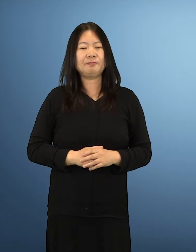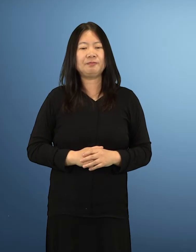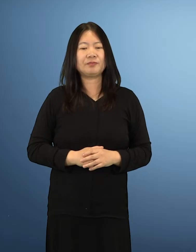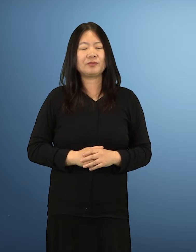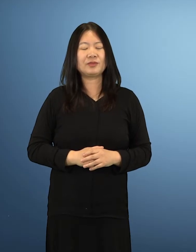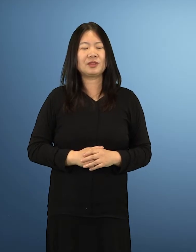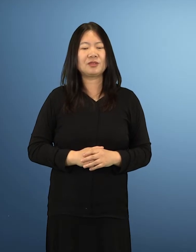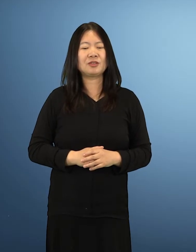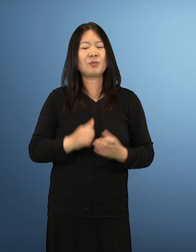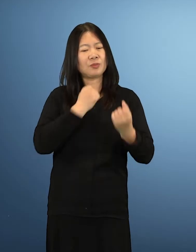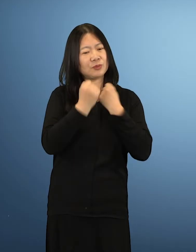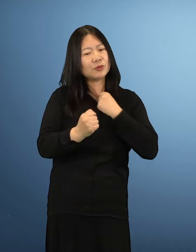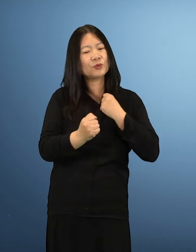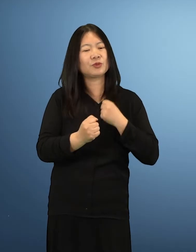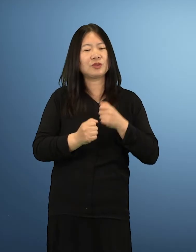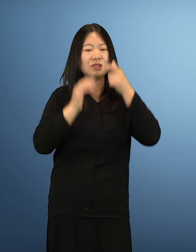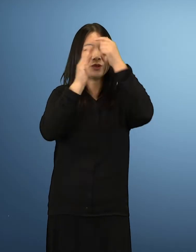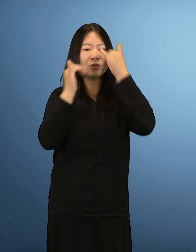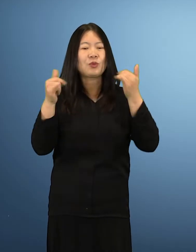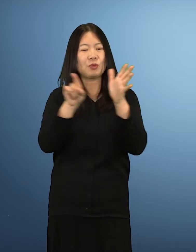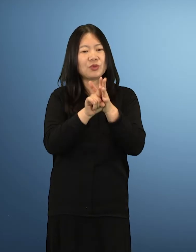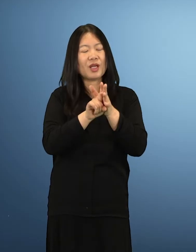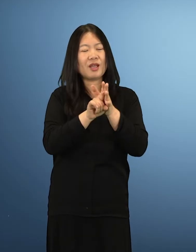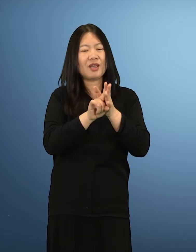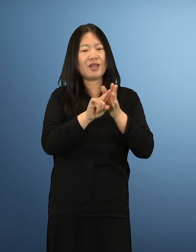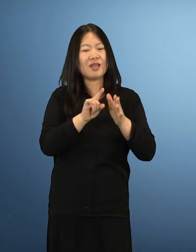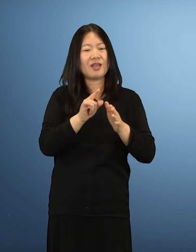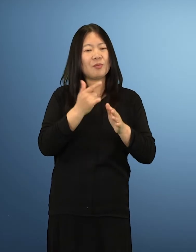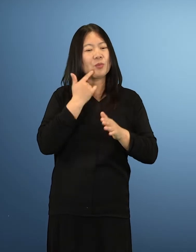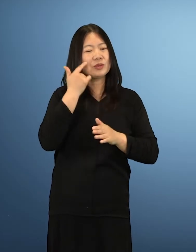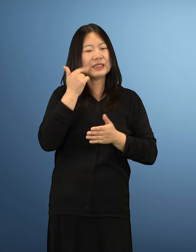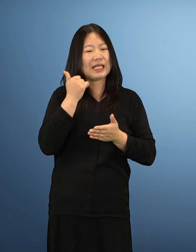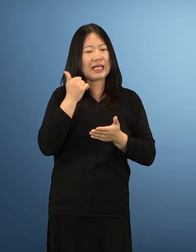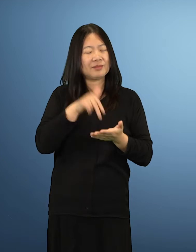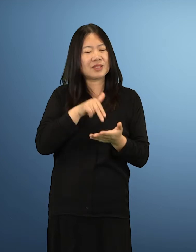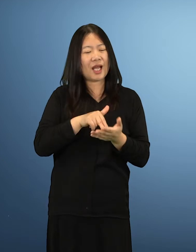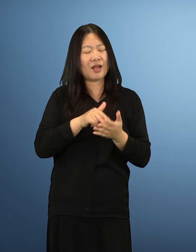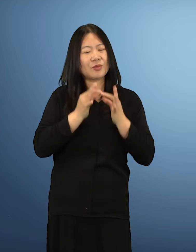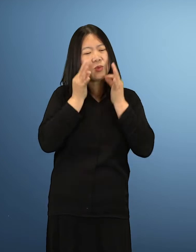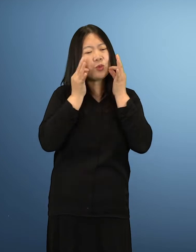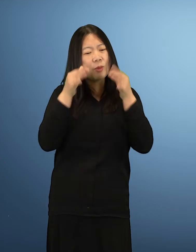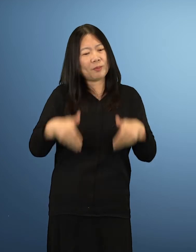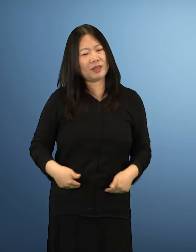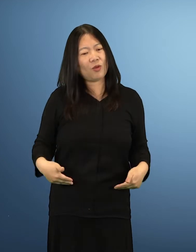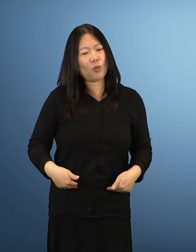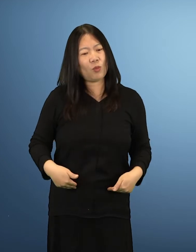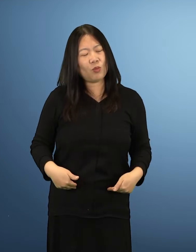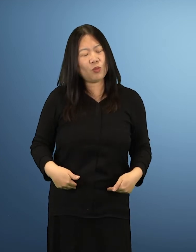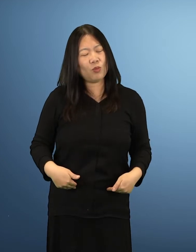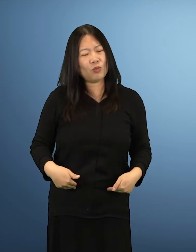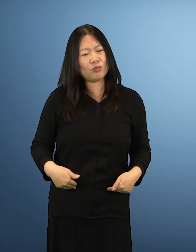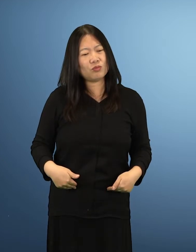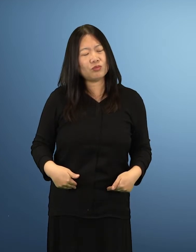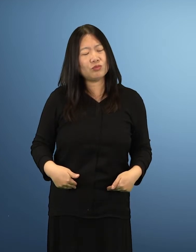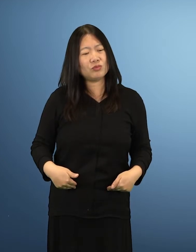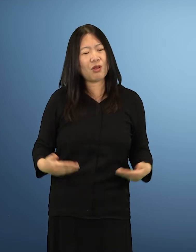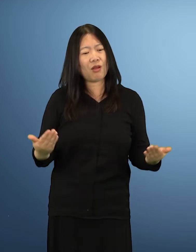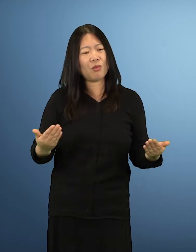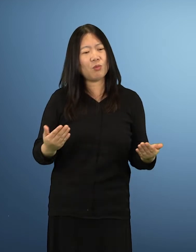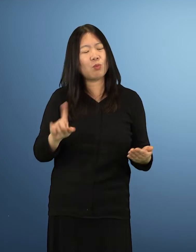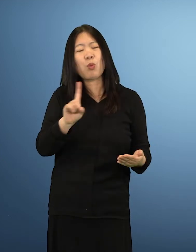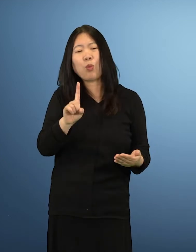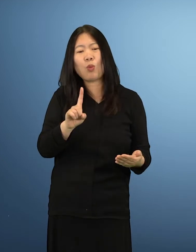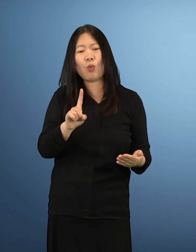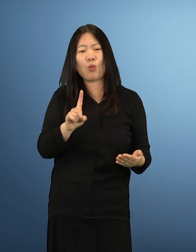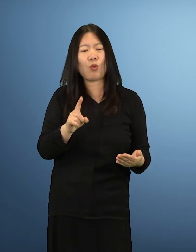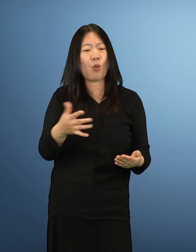그래도 성도들을 위해서 뭔가는 해야 되지 않겠는가. 근데 할 수 있는 게 없잖아요. 근데